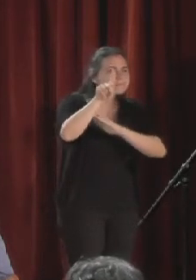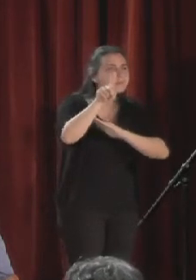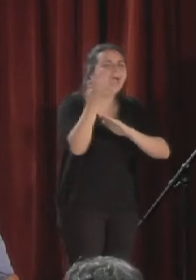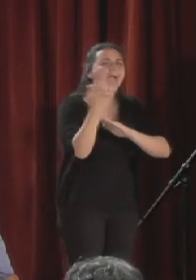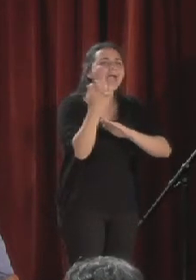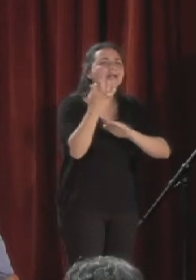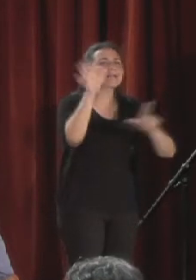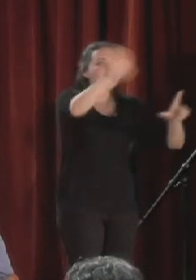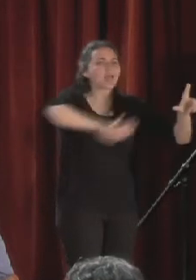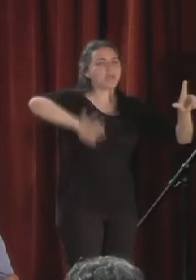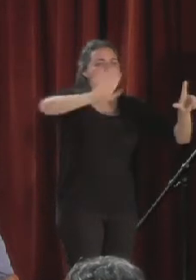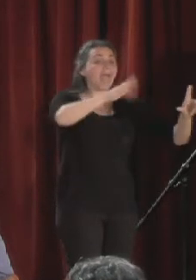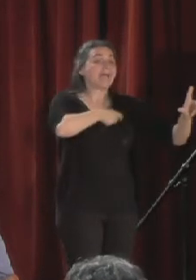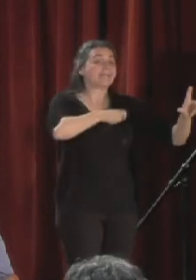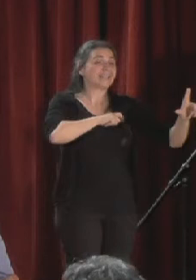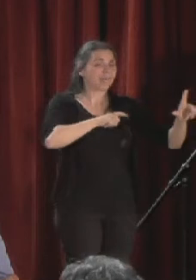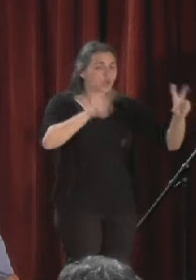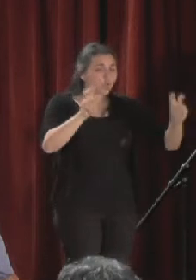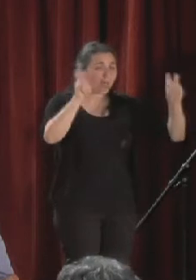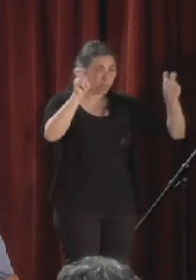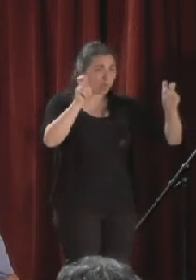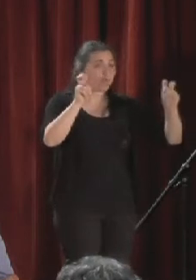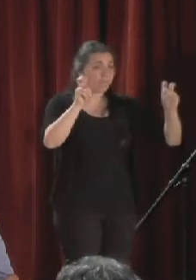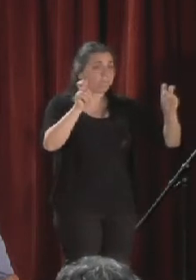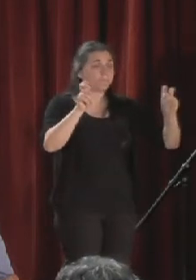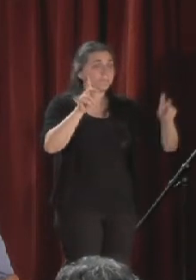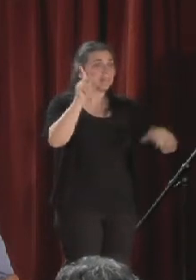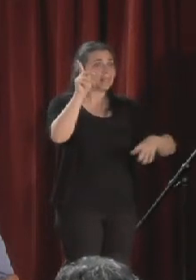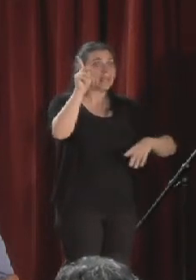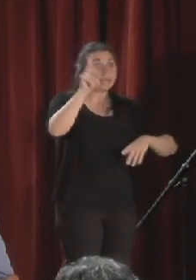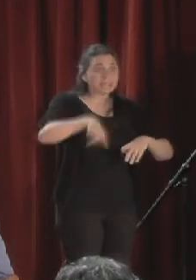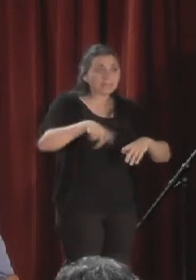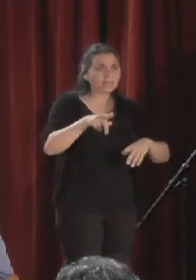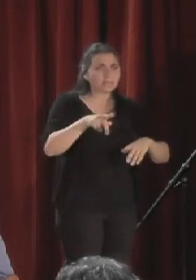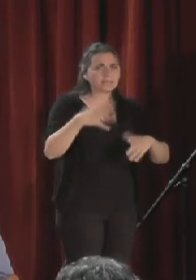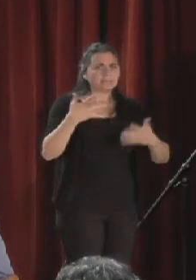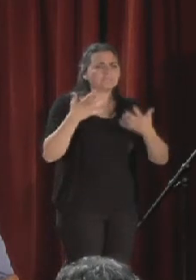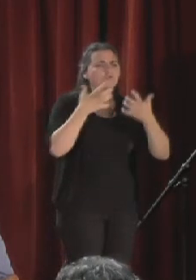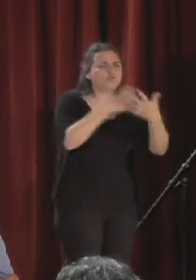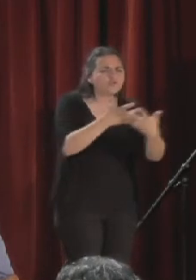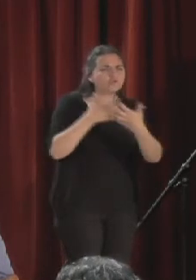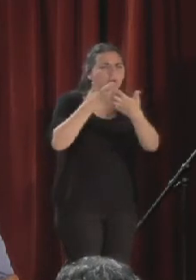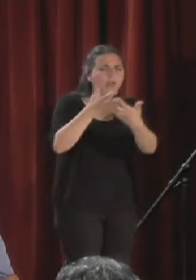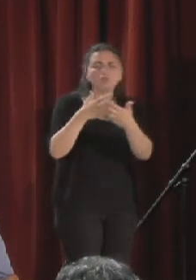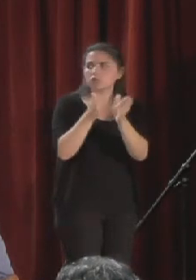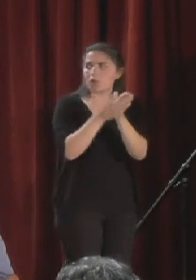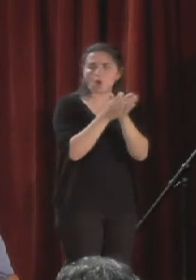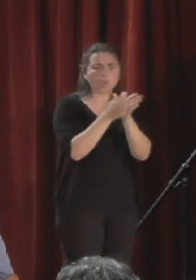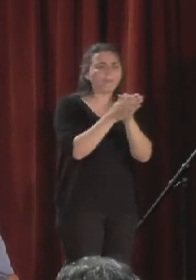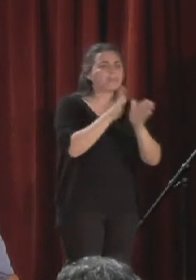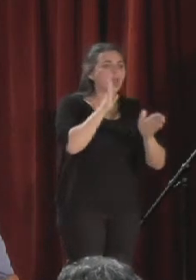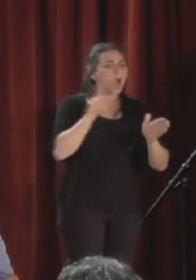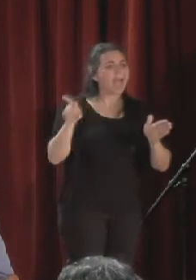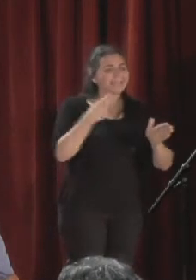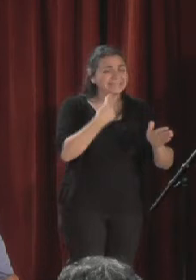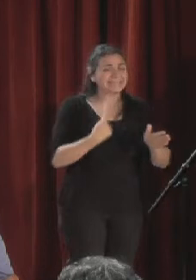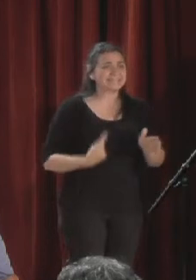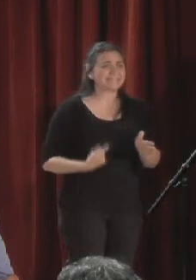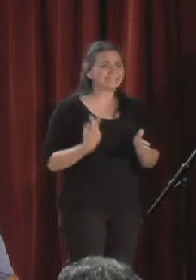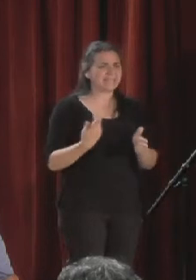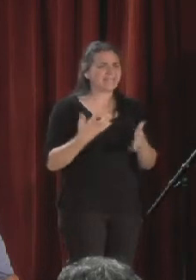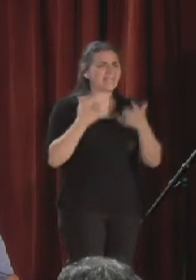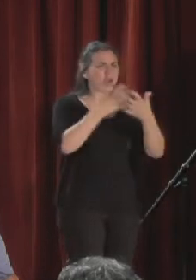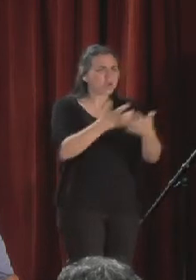novo. Temos a oportunidade de recoller todas esas loitas, como ben dixo o compañeiro, todas esas loitas e